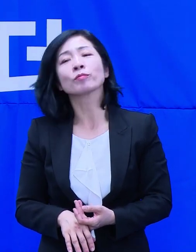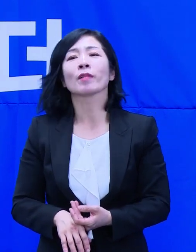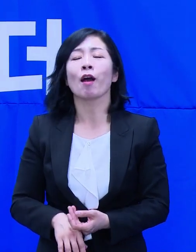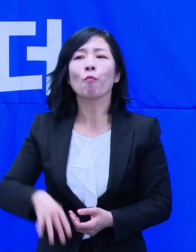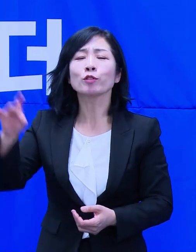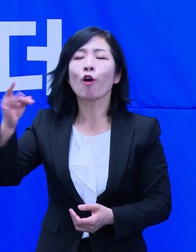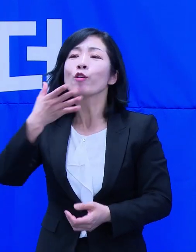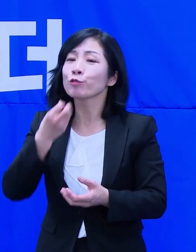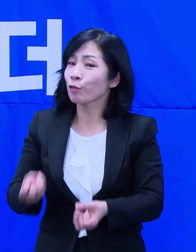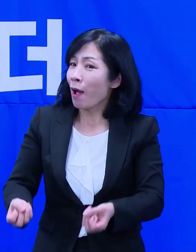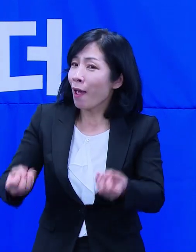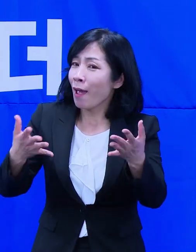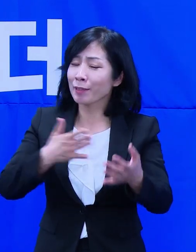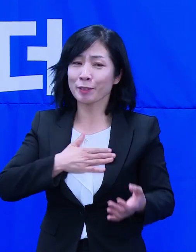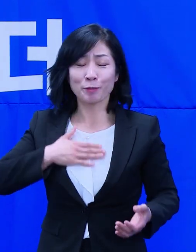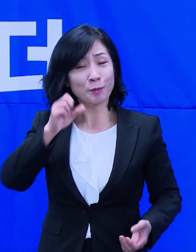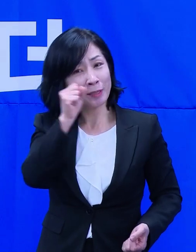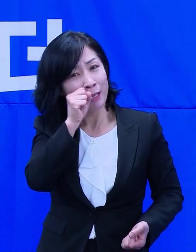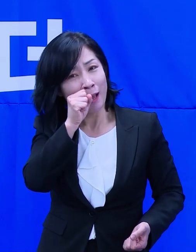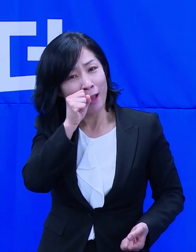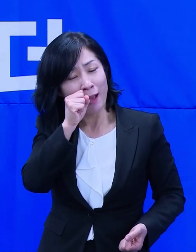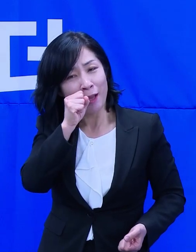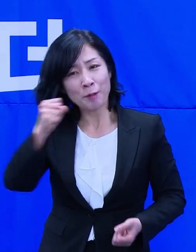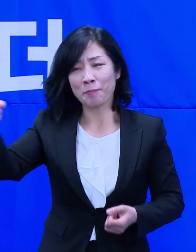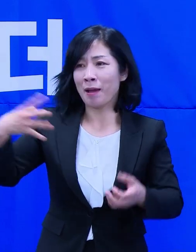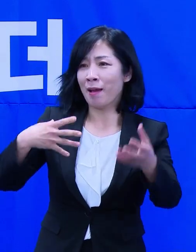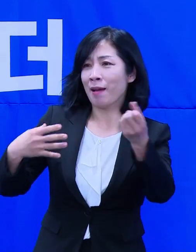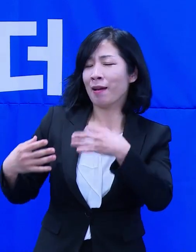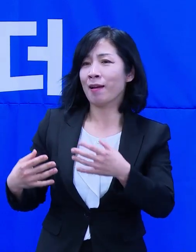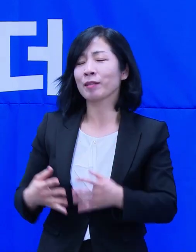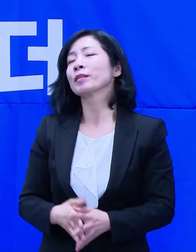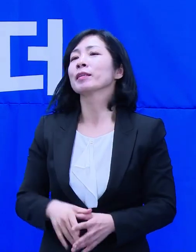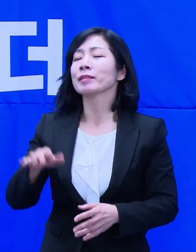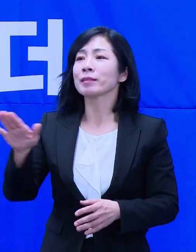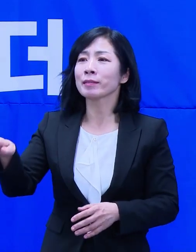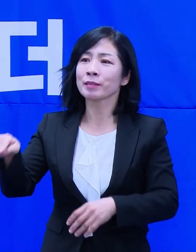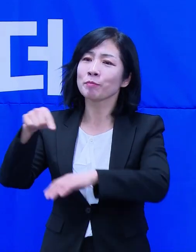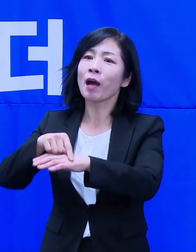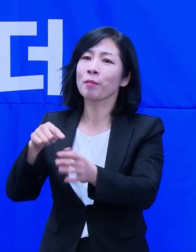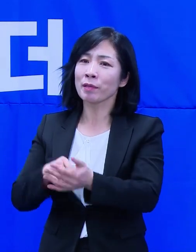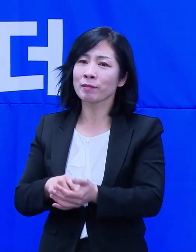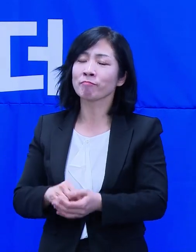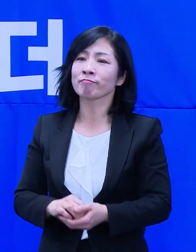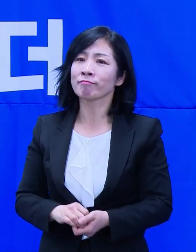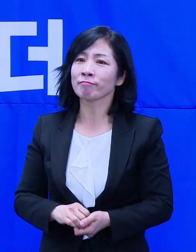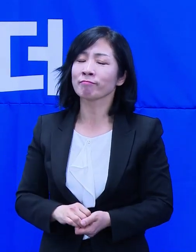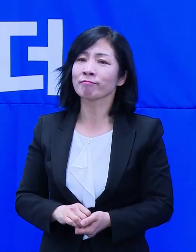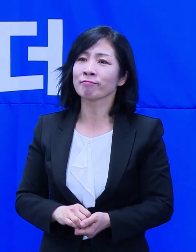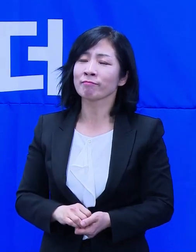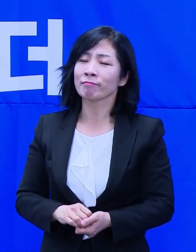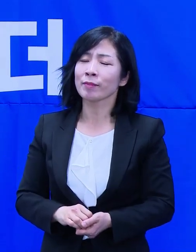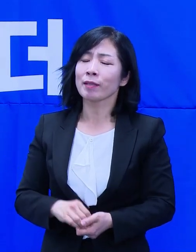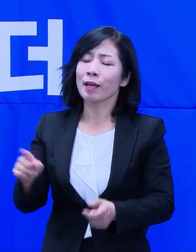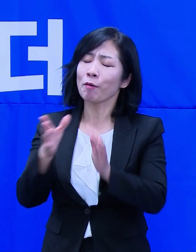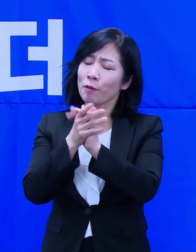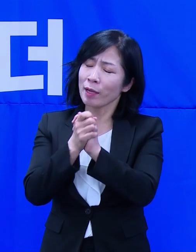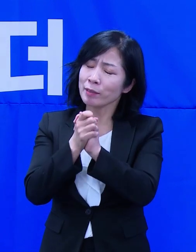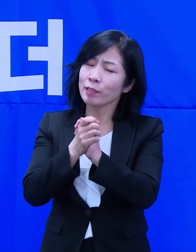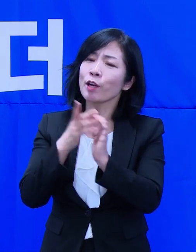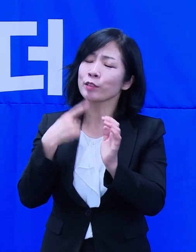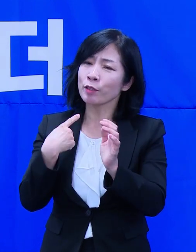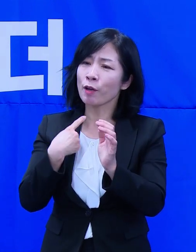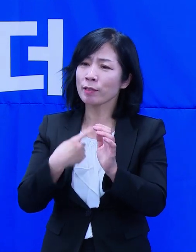축하해 기분 좋지 이렇게 시작이 됐습니다. 정말 그 마음이 예, 제가 정말 당선 그렇게 간절히 바랬던